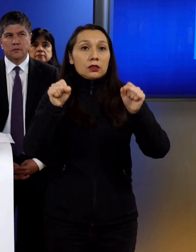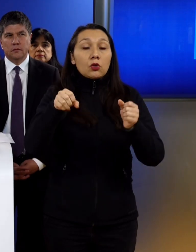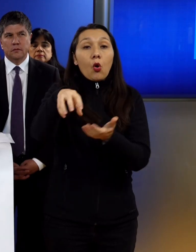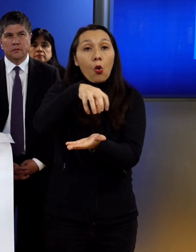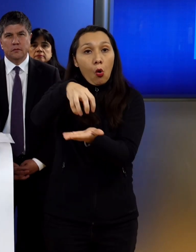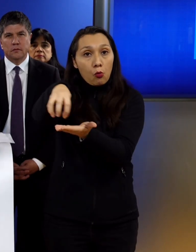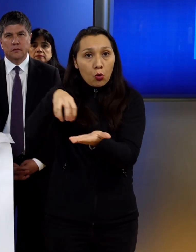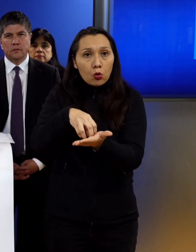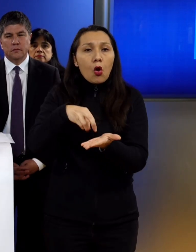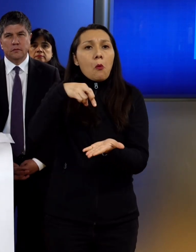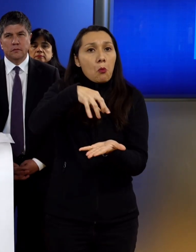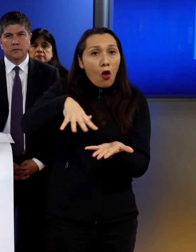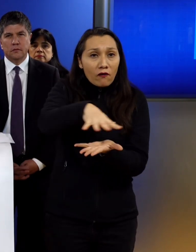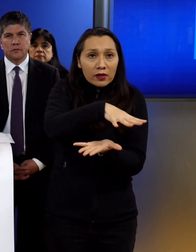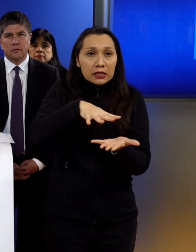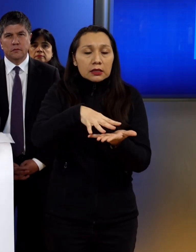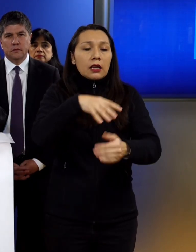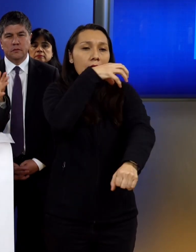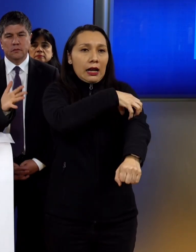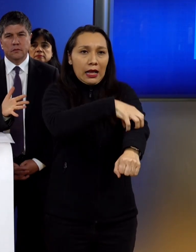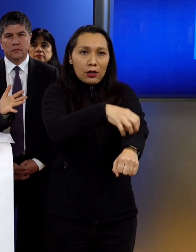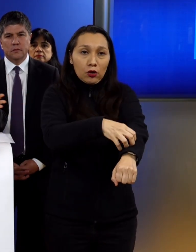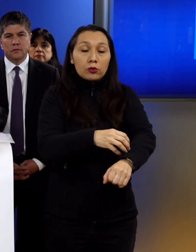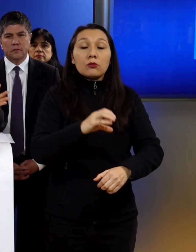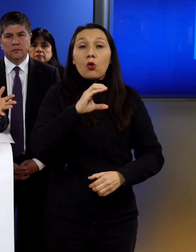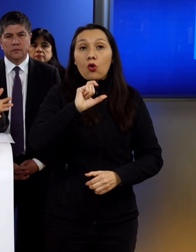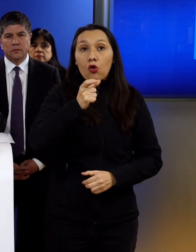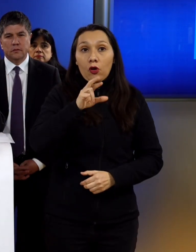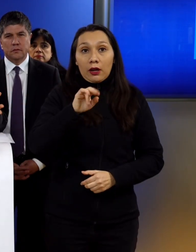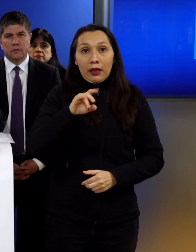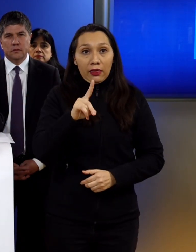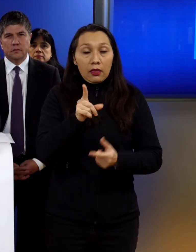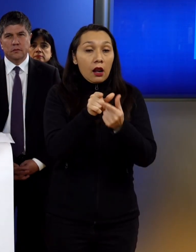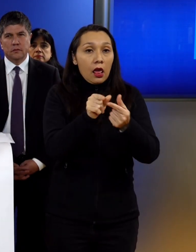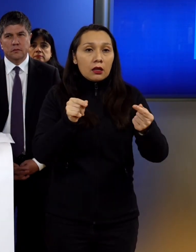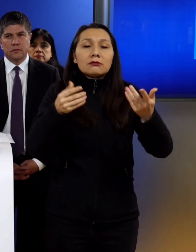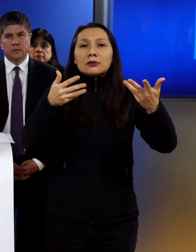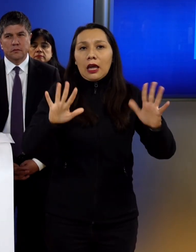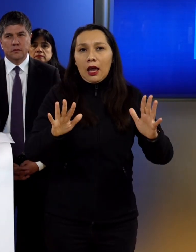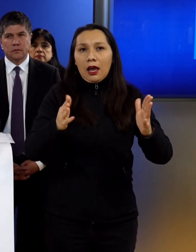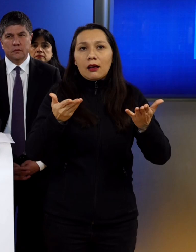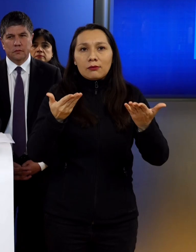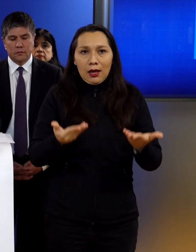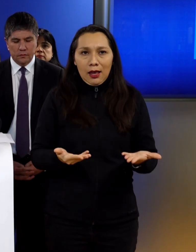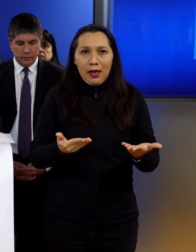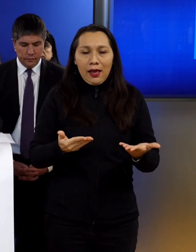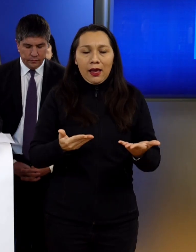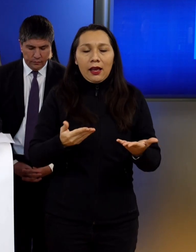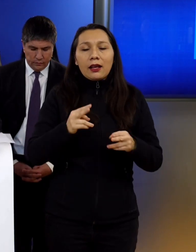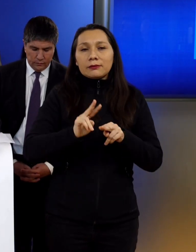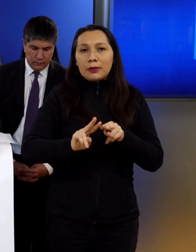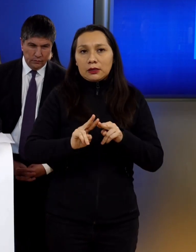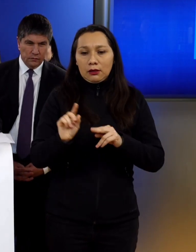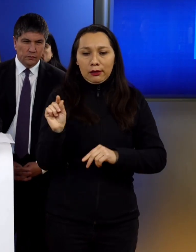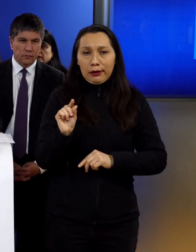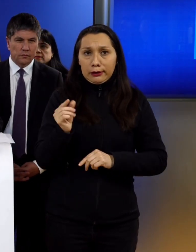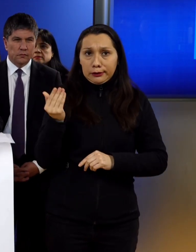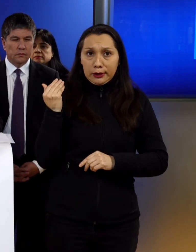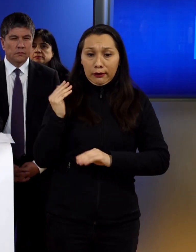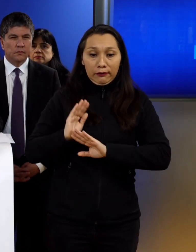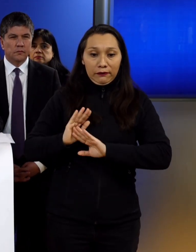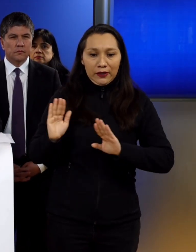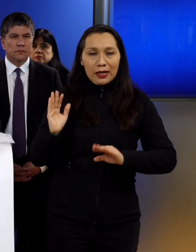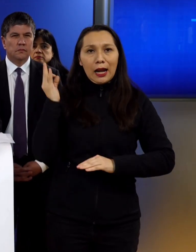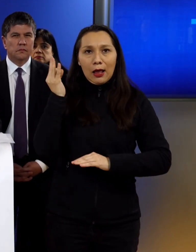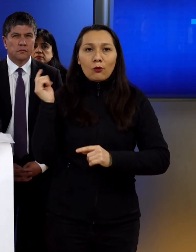comunal, provincial y regional. El COGRID nacional ya fue el que se ejecutó recién que acabamos